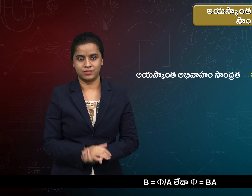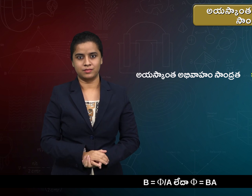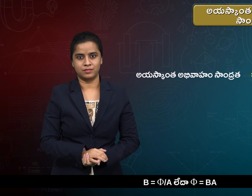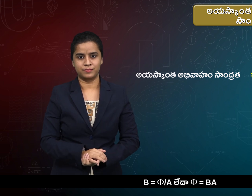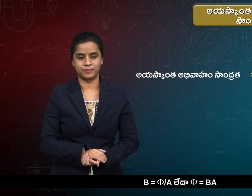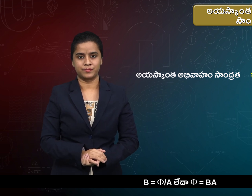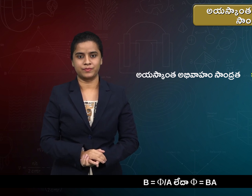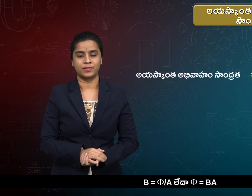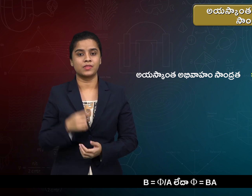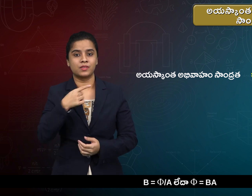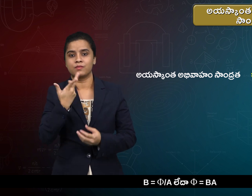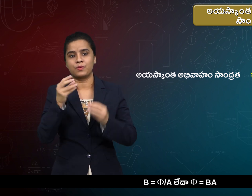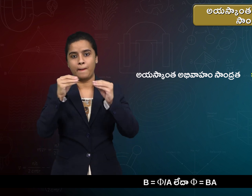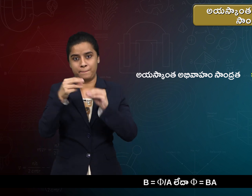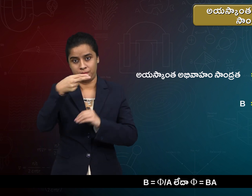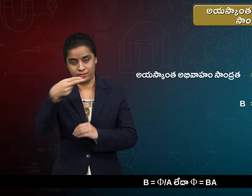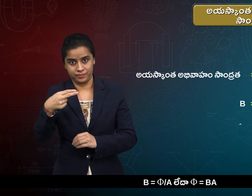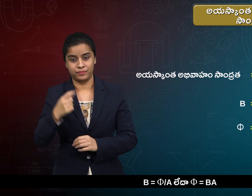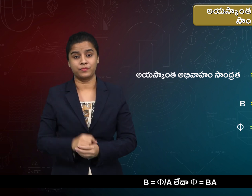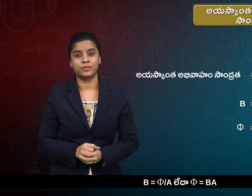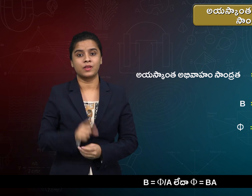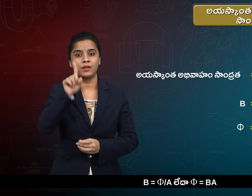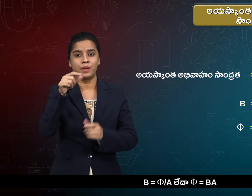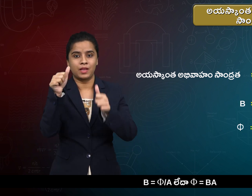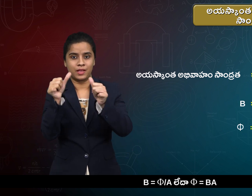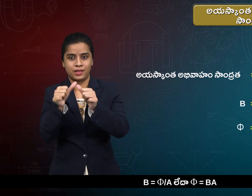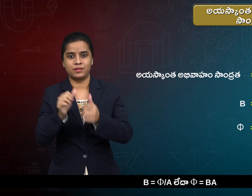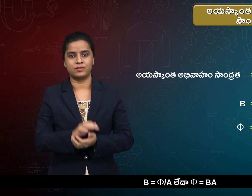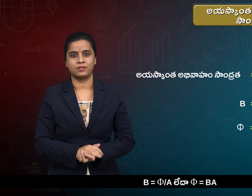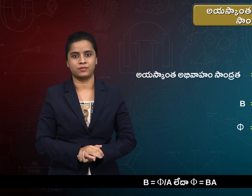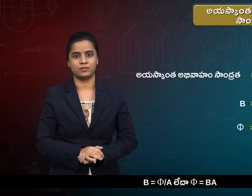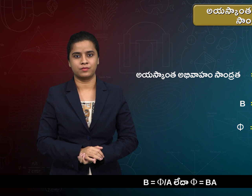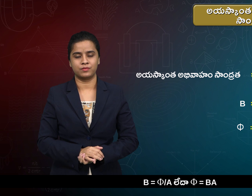B = π/a. π = BA.